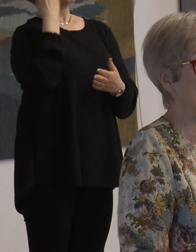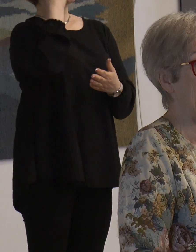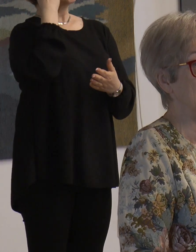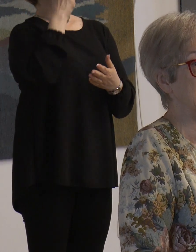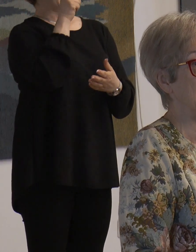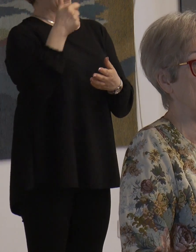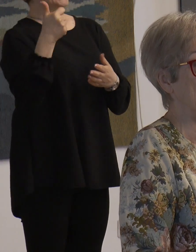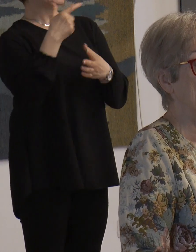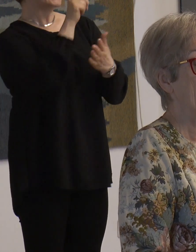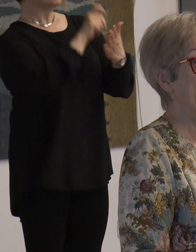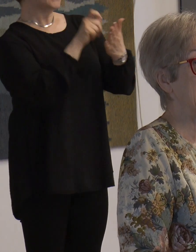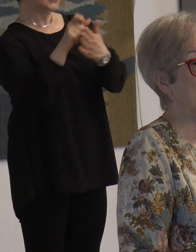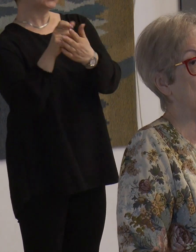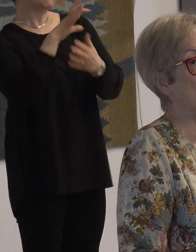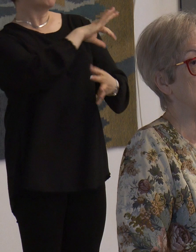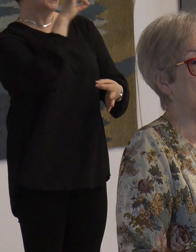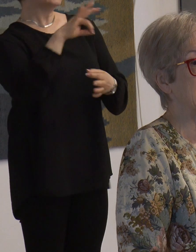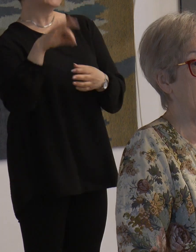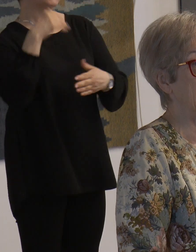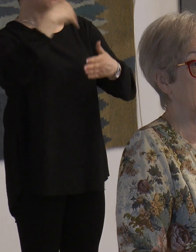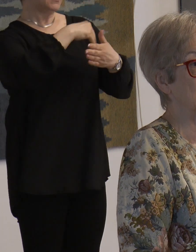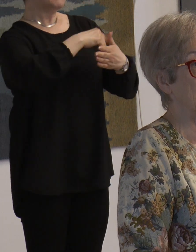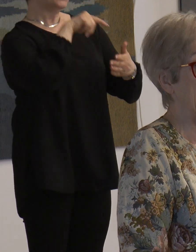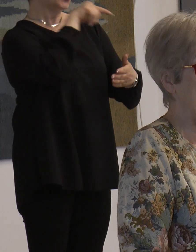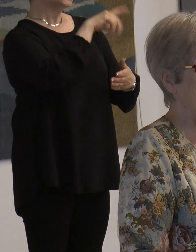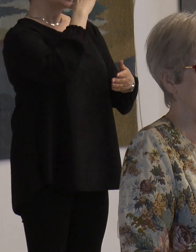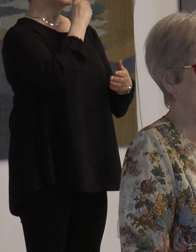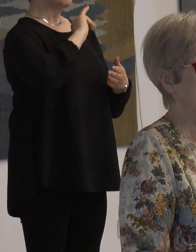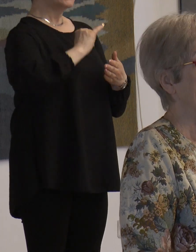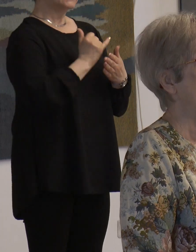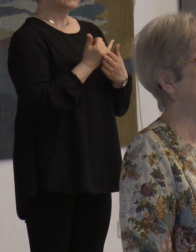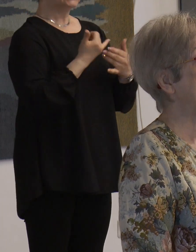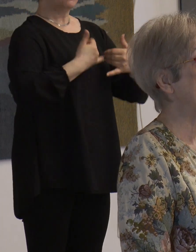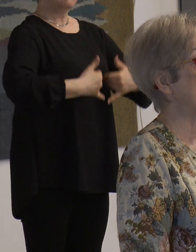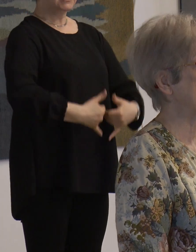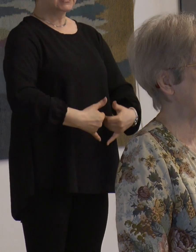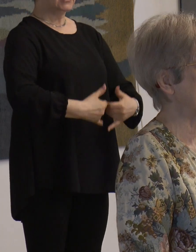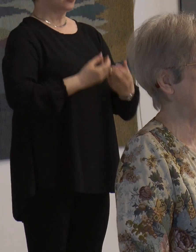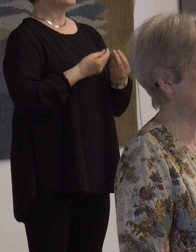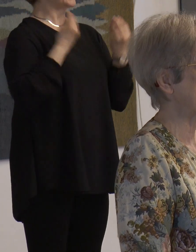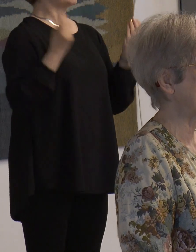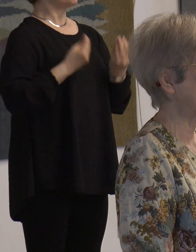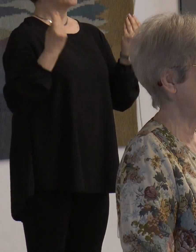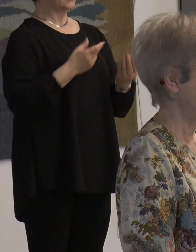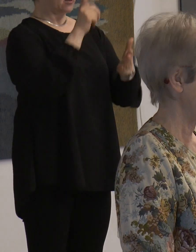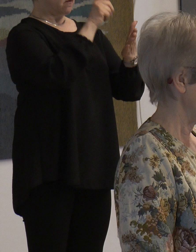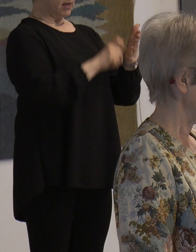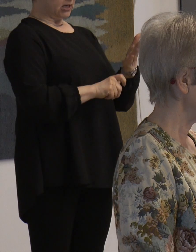egy-egy versválasztásban benne vannak azok az emberek is mélyen, akik előadták a